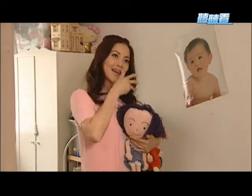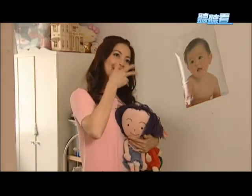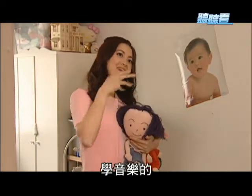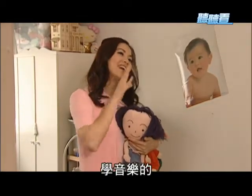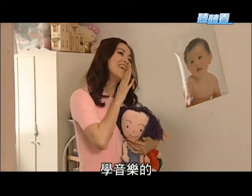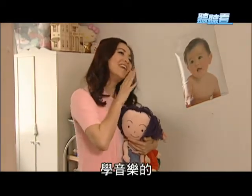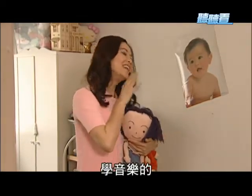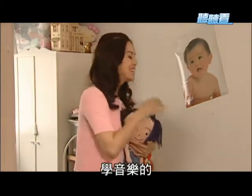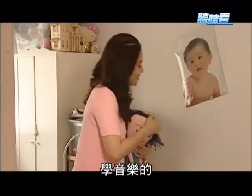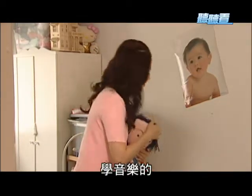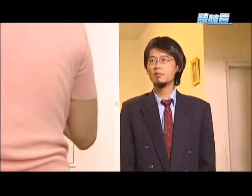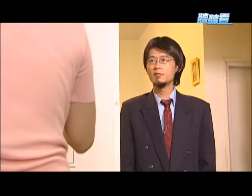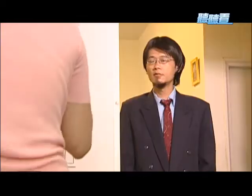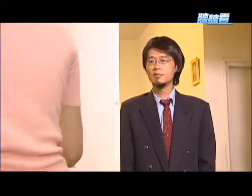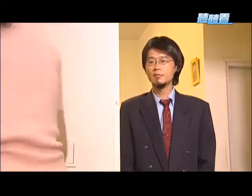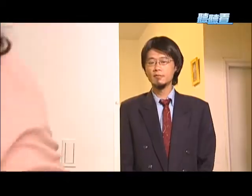音乐的。